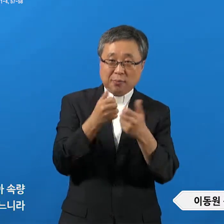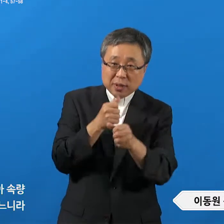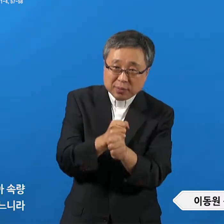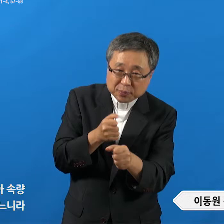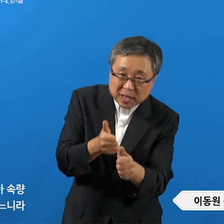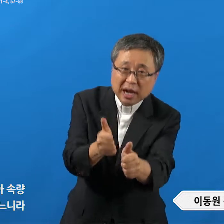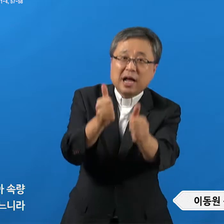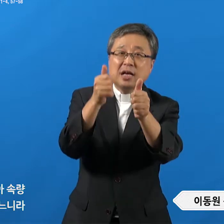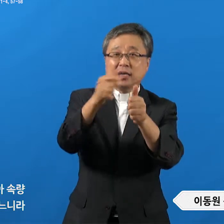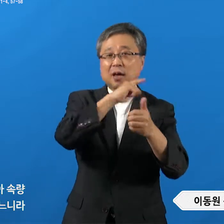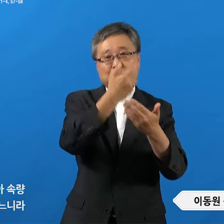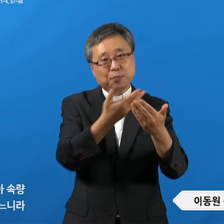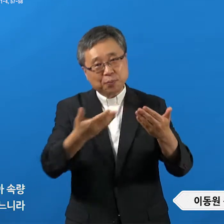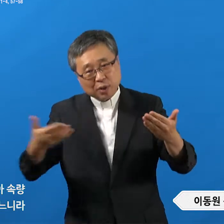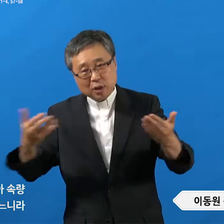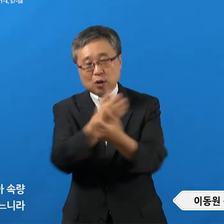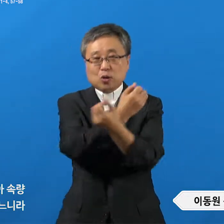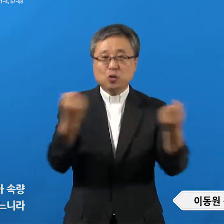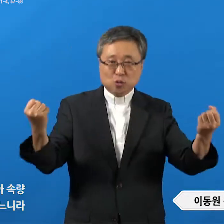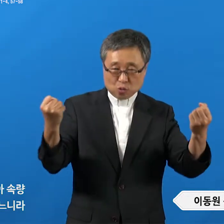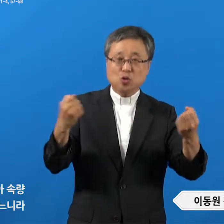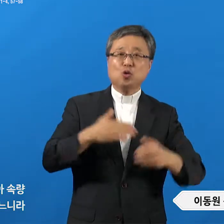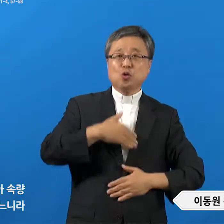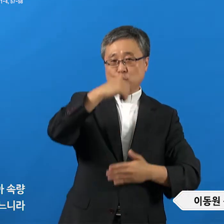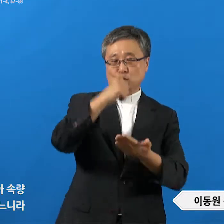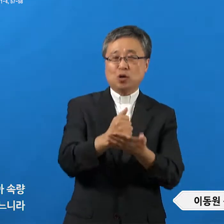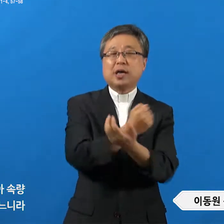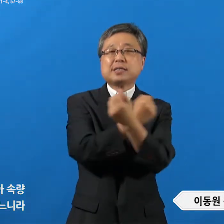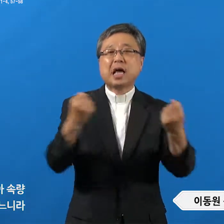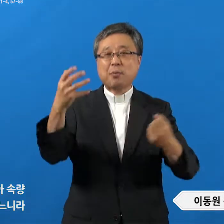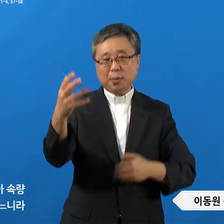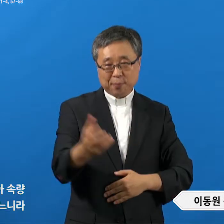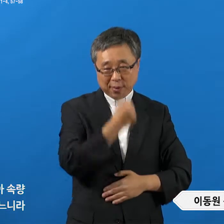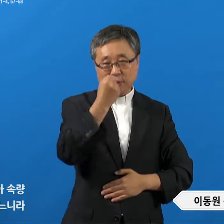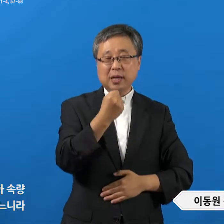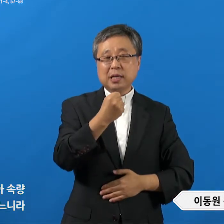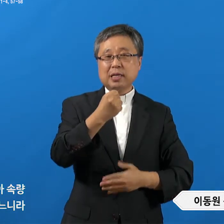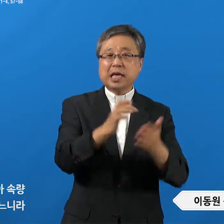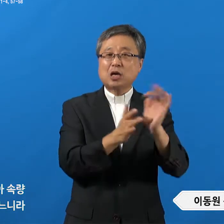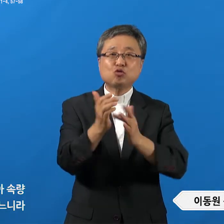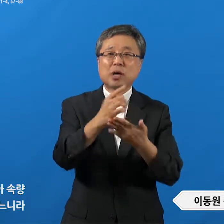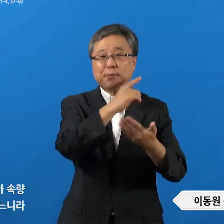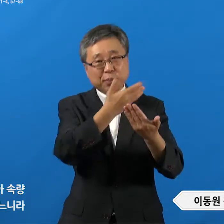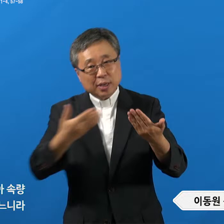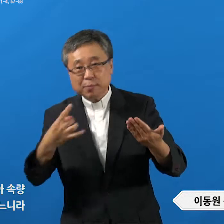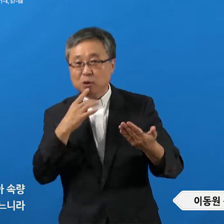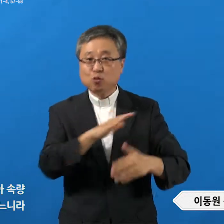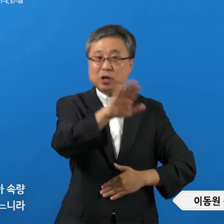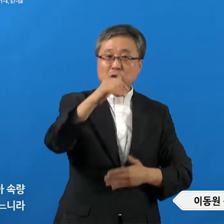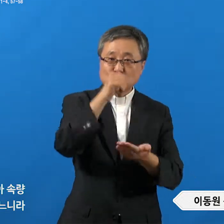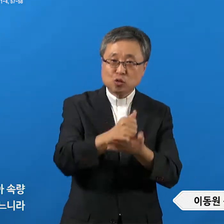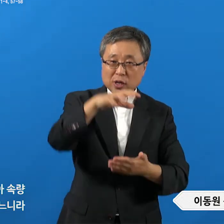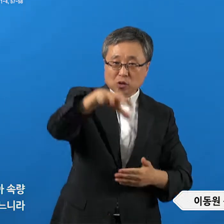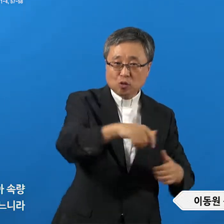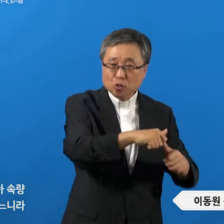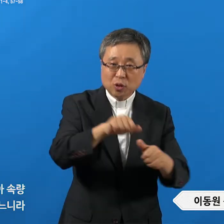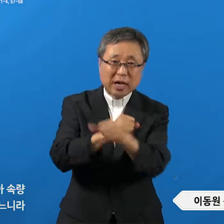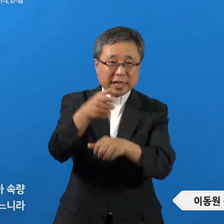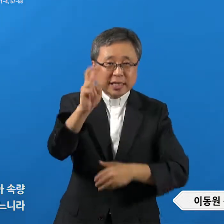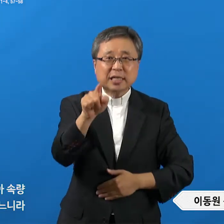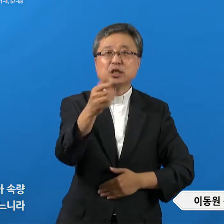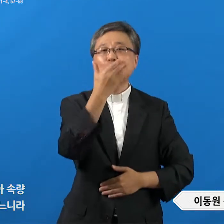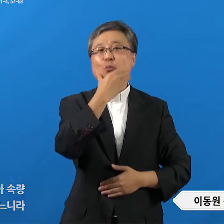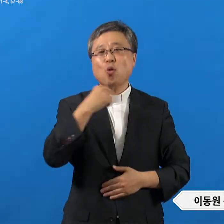그의 피로 말미암아 속량 곧 죄사함을 받았니라. 예수의 피만이 우리를 죄에서 구원할 것입니다.